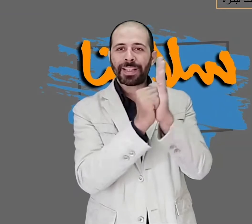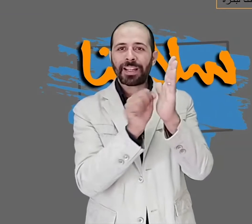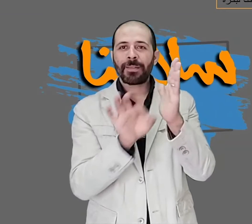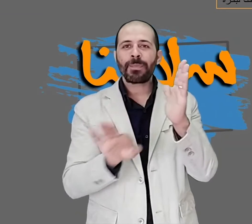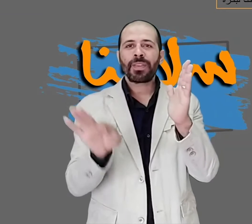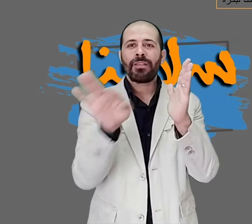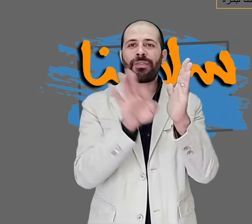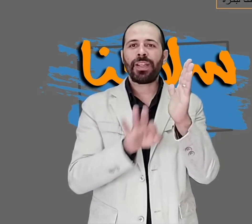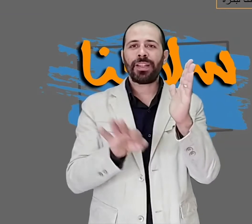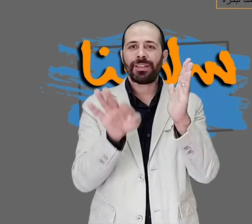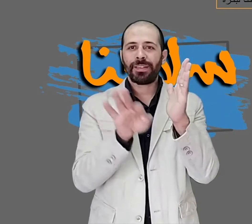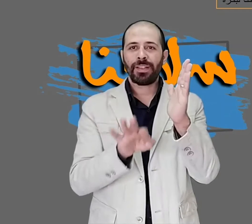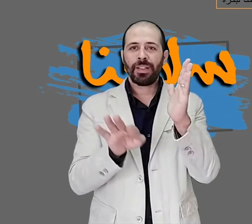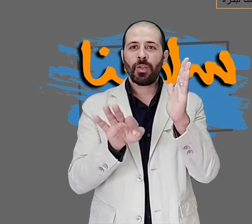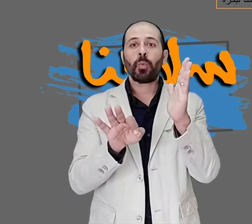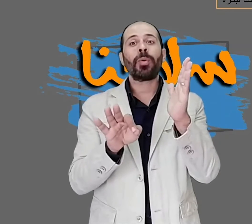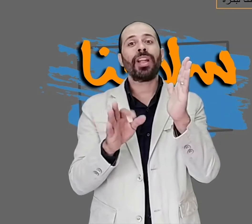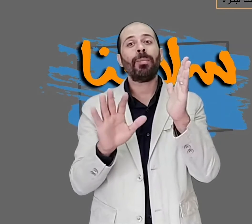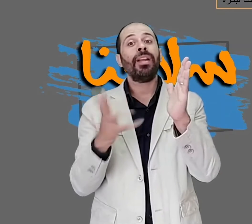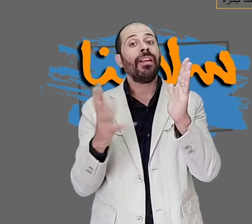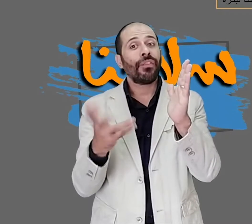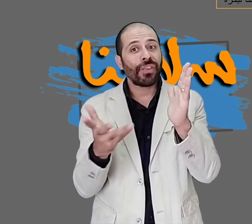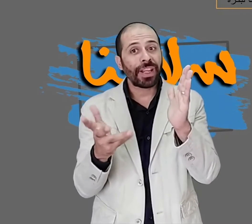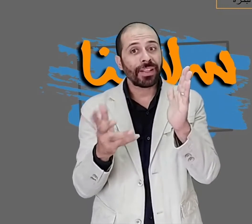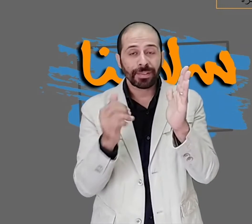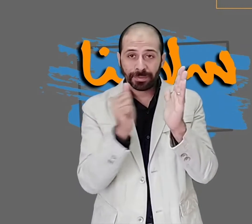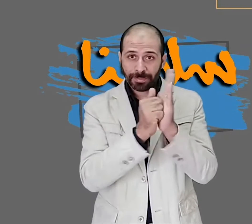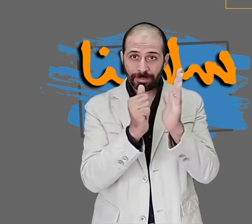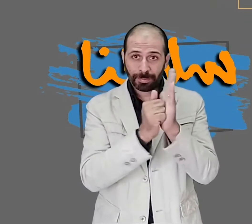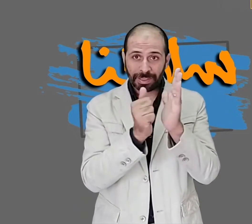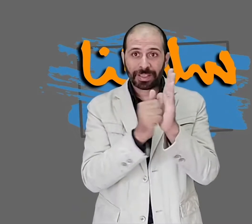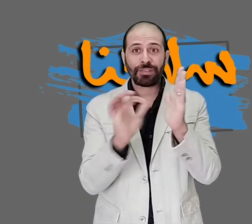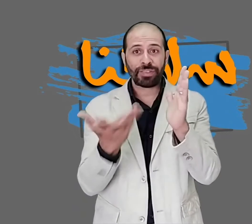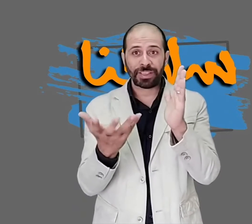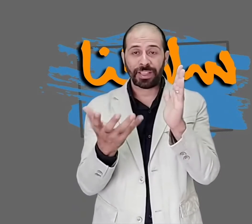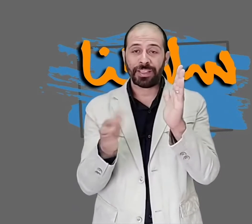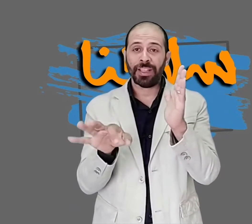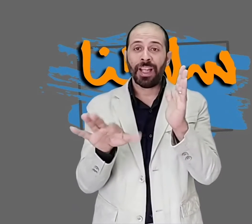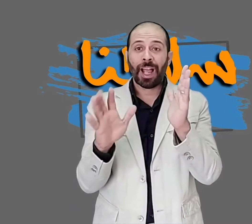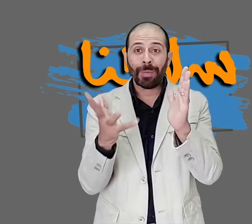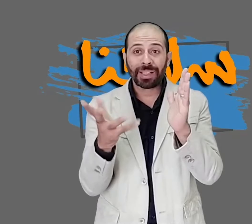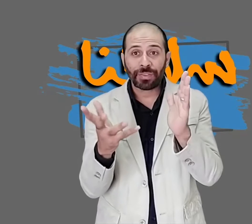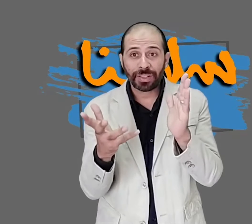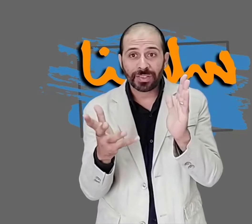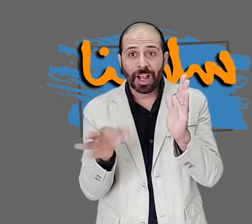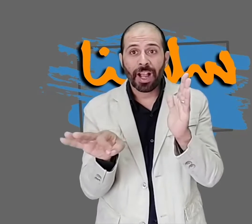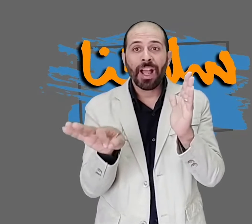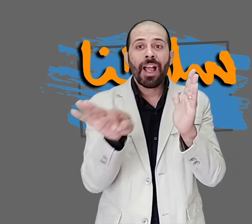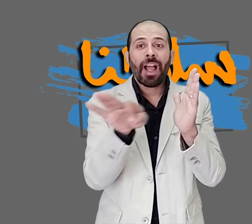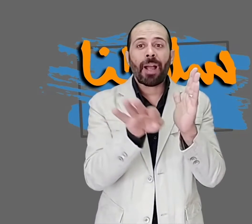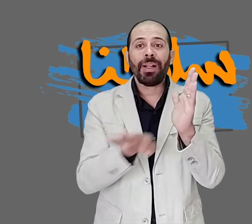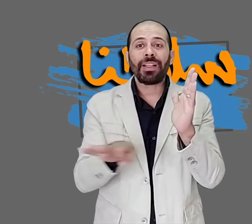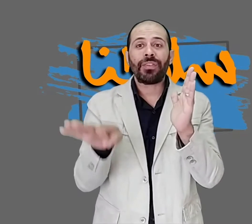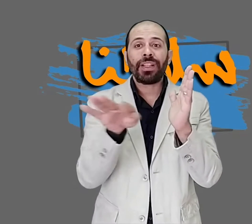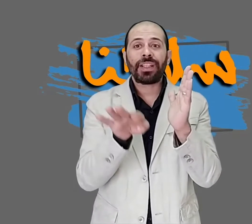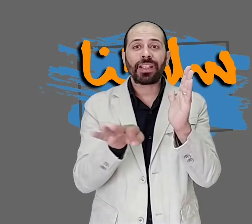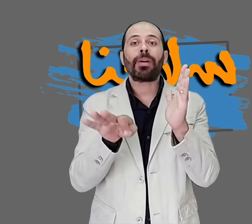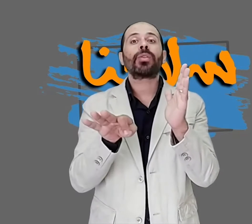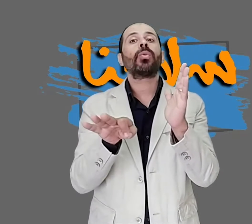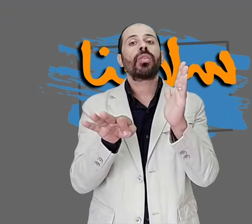بيتك فين؟ ممكن اعمل فين؟ بيتك فين؟ يعني عملت فين صح؟ عملت فين كده برضو